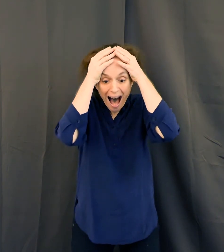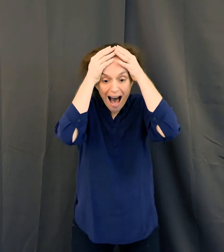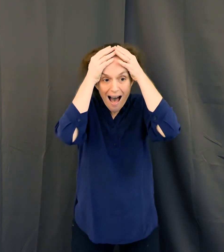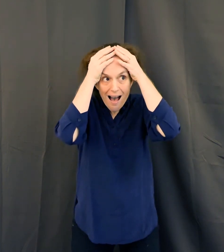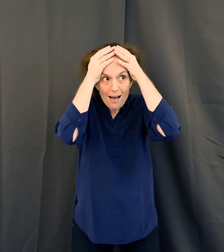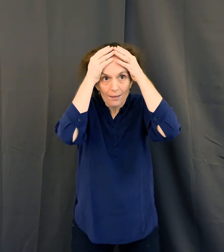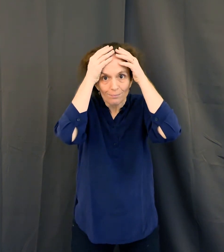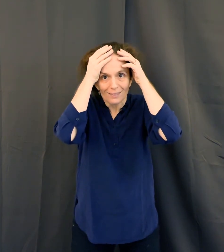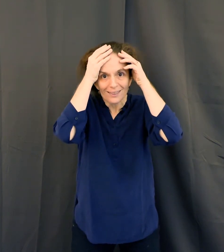ça.